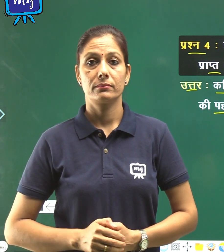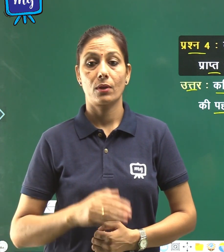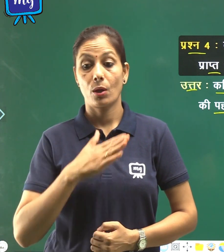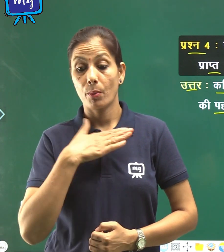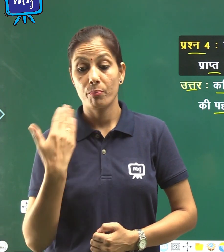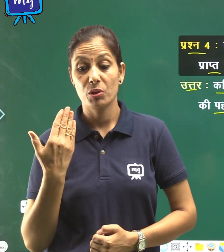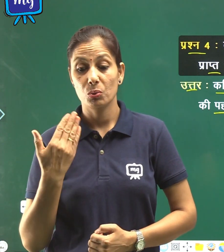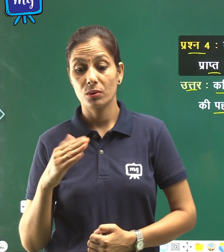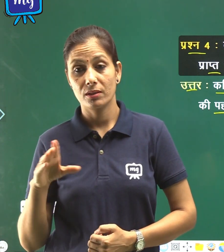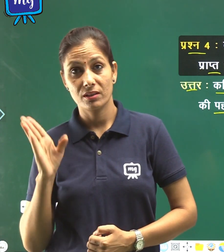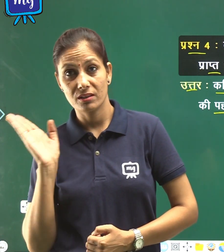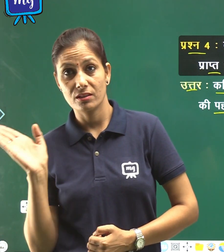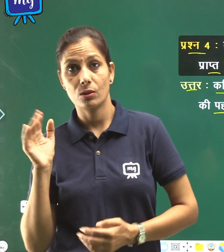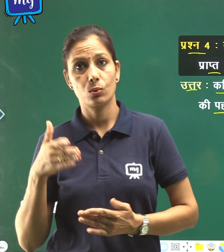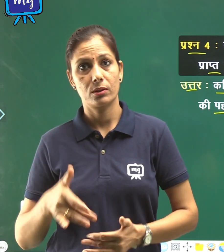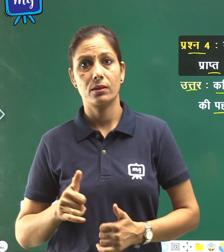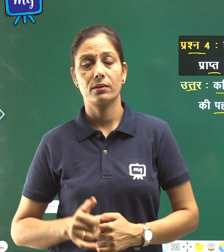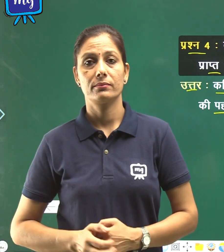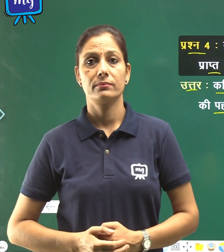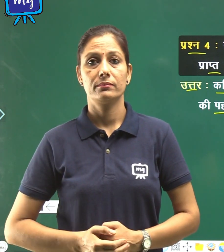मृत्यु की दिशा होती है।